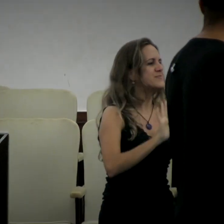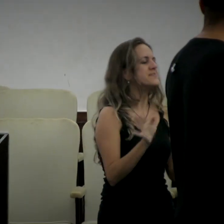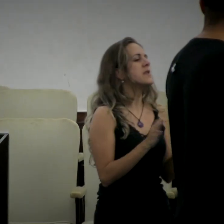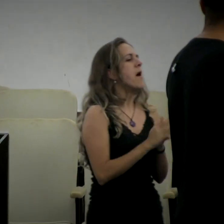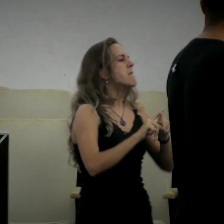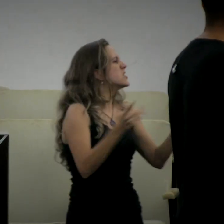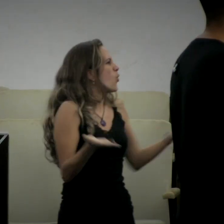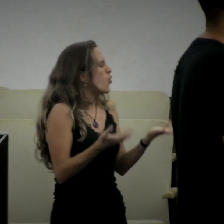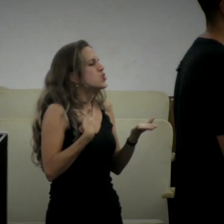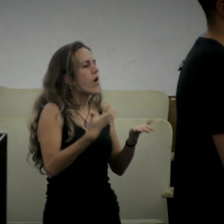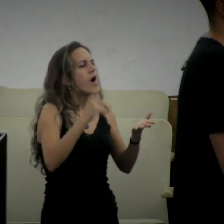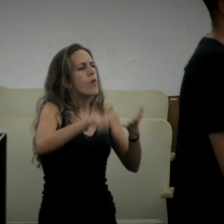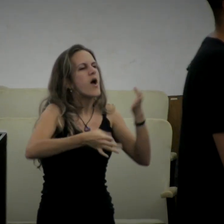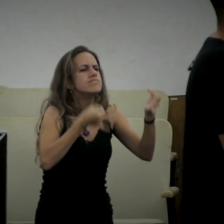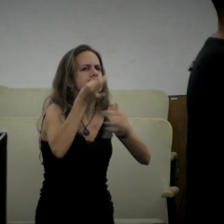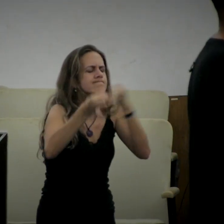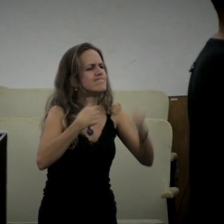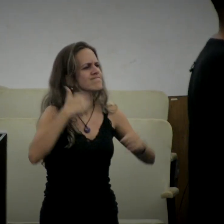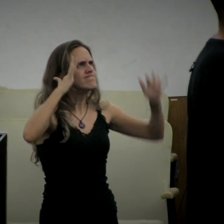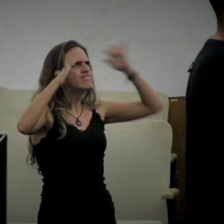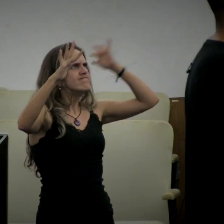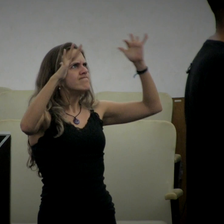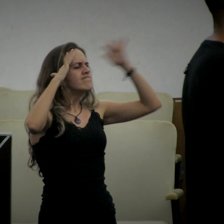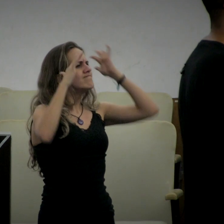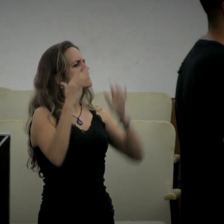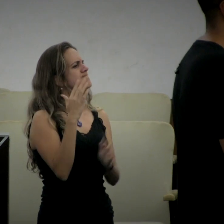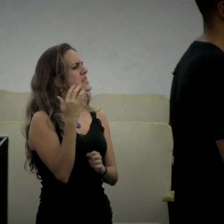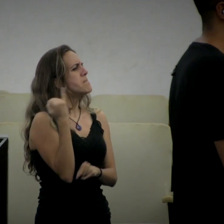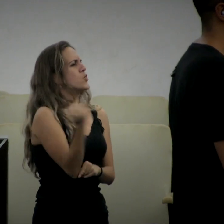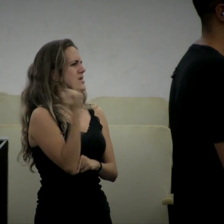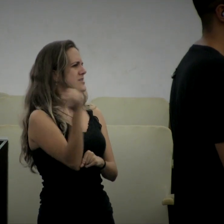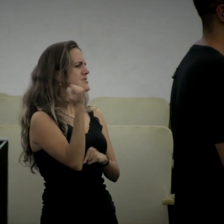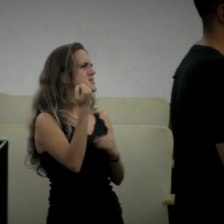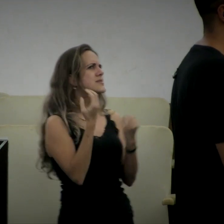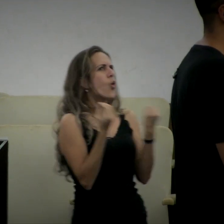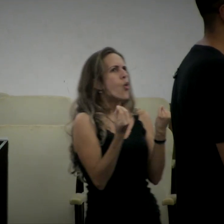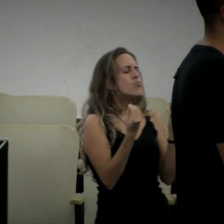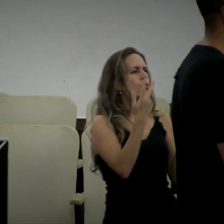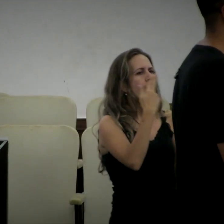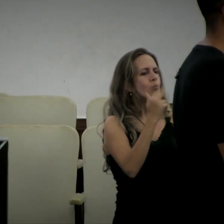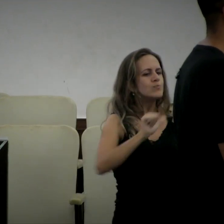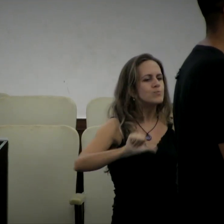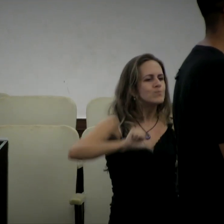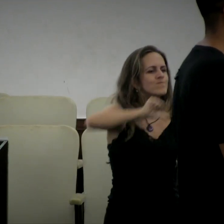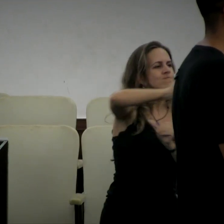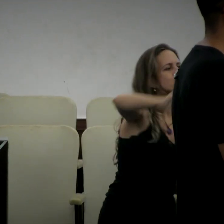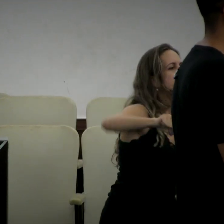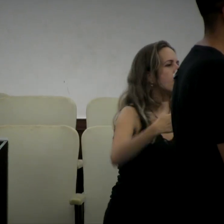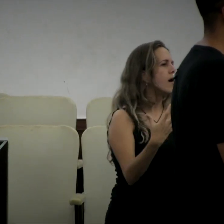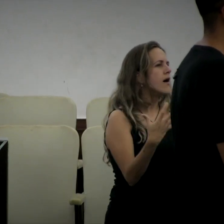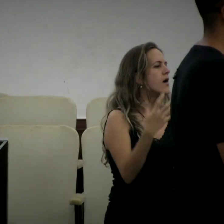A minha temática também fala do implante coclear, mas hoje eu gostaria de opinar um pouco, refletir da